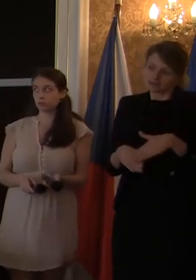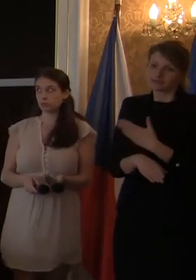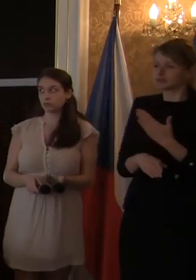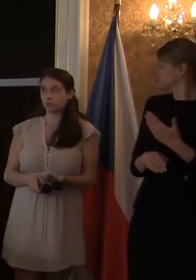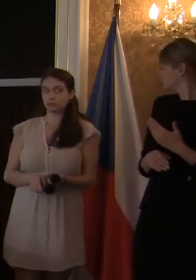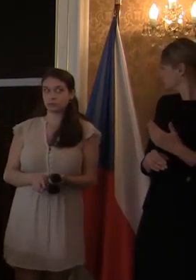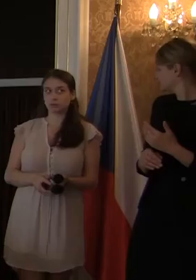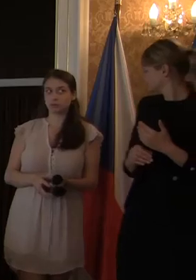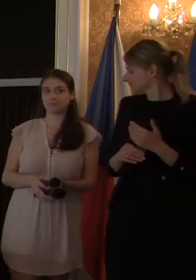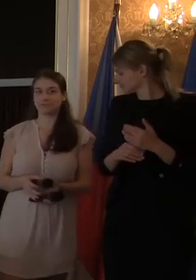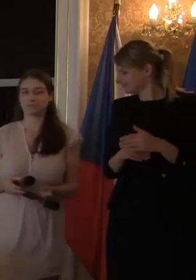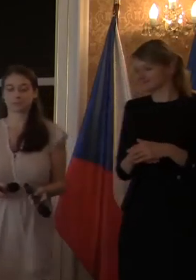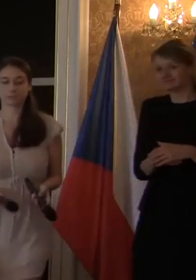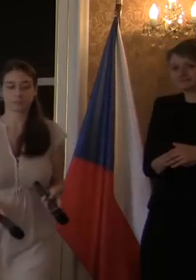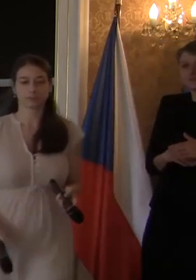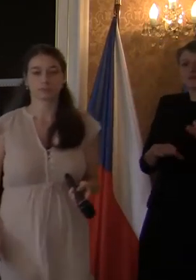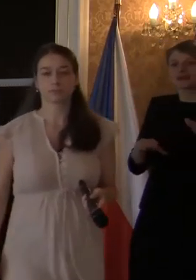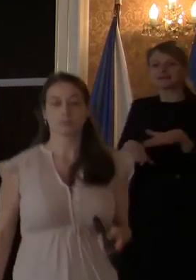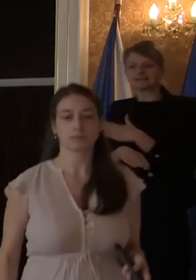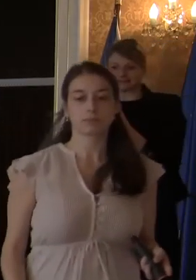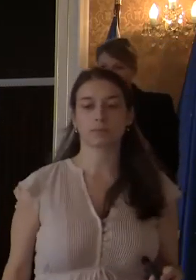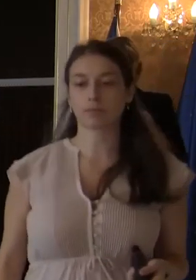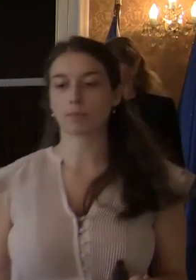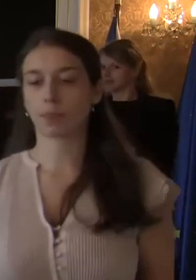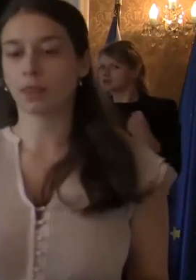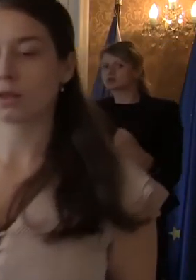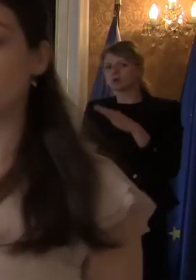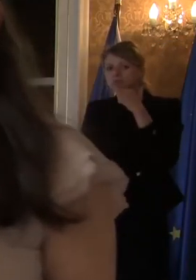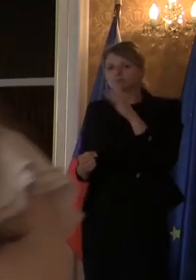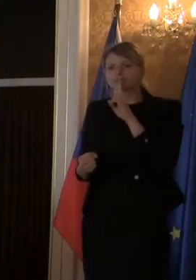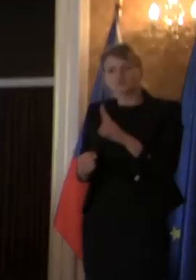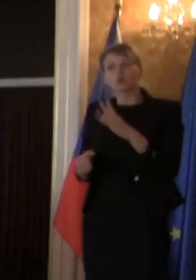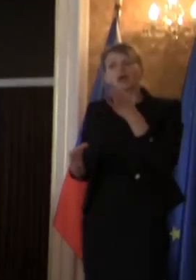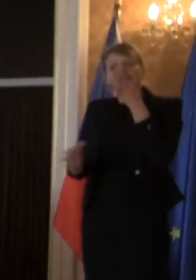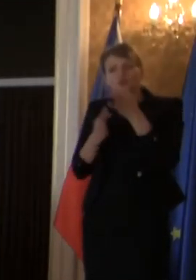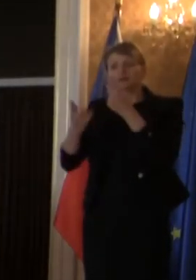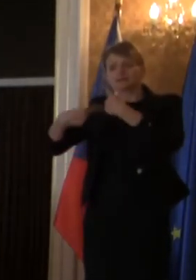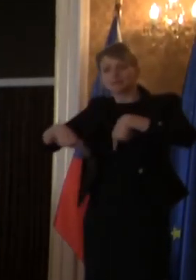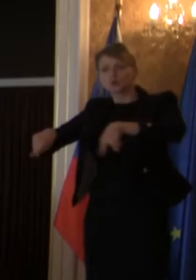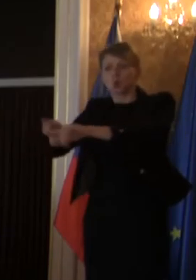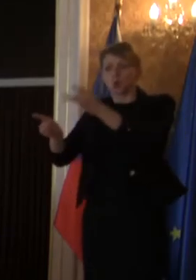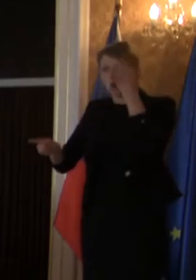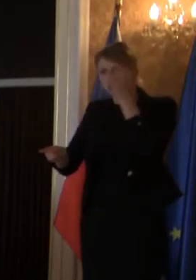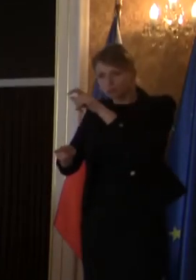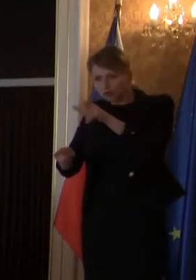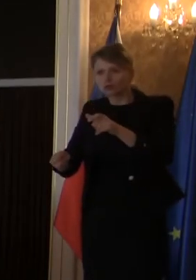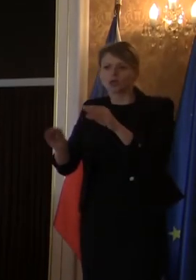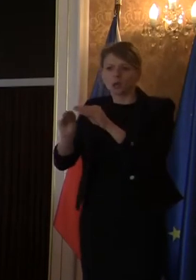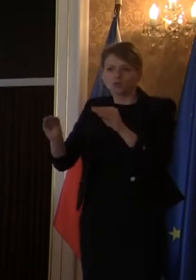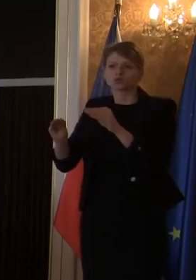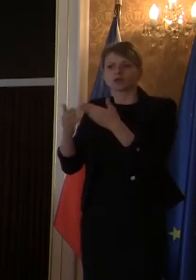veřejnost, specificky 2 akce pro školská poradenská zařízení. Prostě těch akcí byla celá řada. Jak jsem zmiňoval v